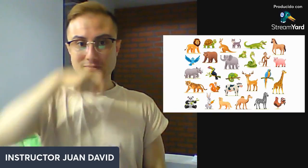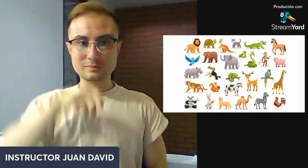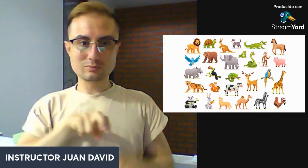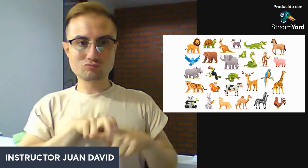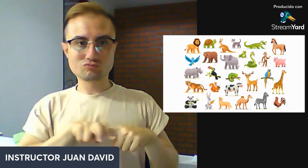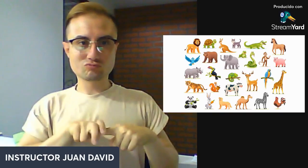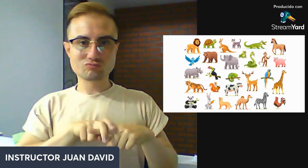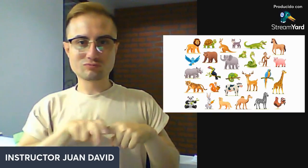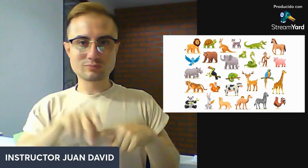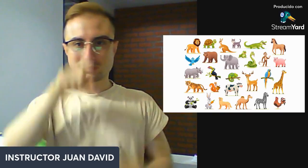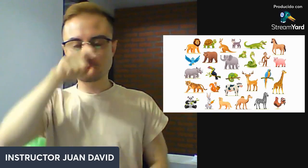Loro.